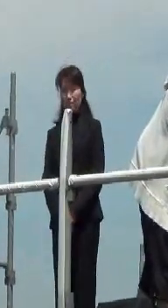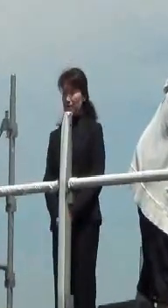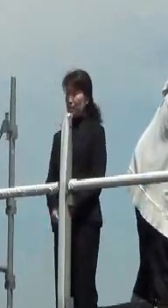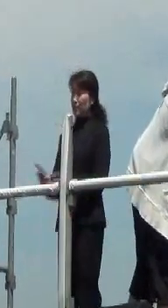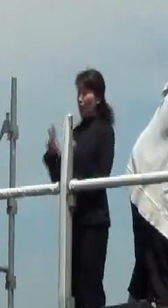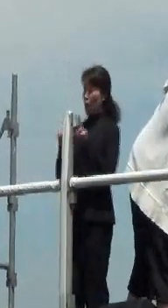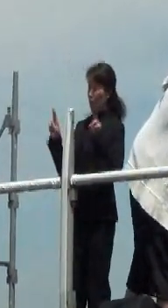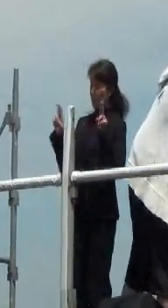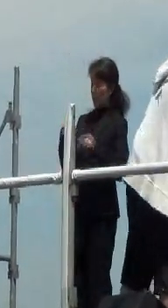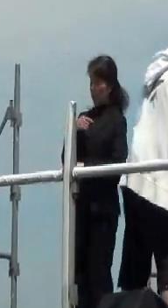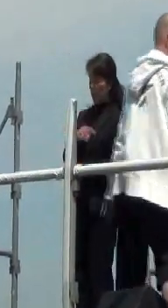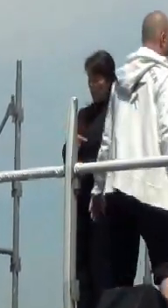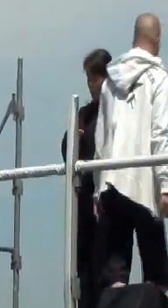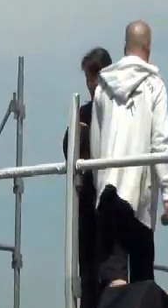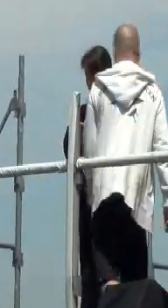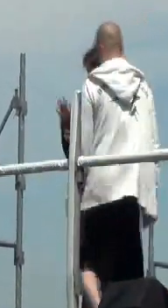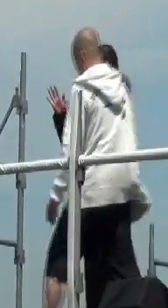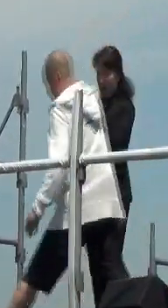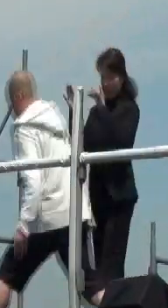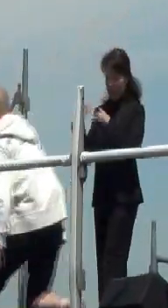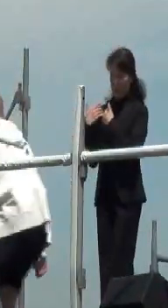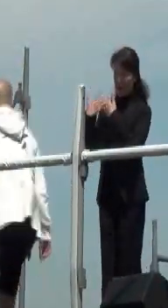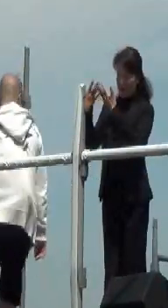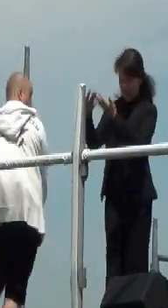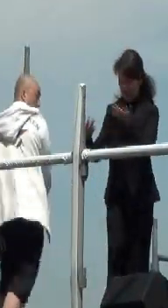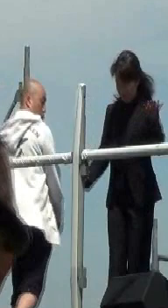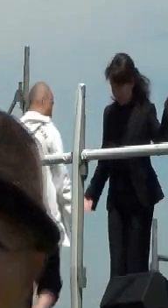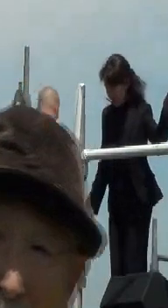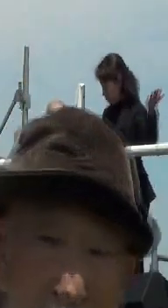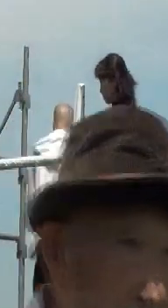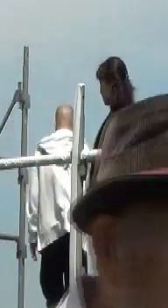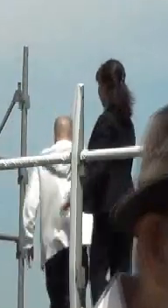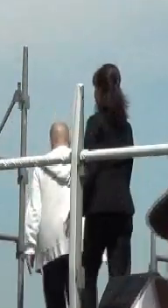歌う心は風